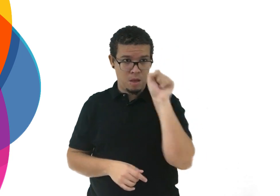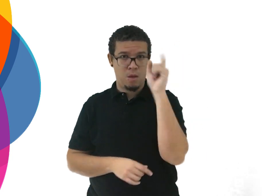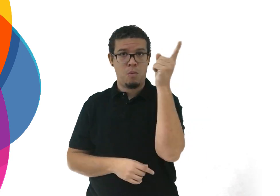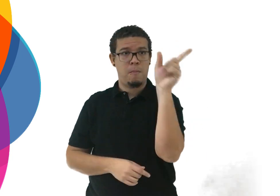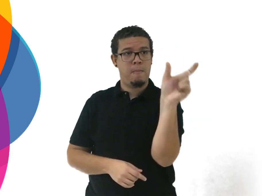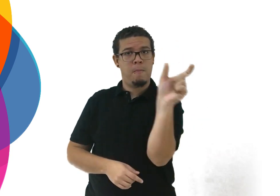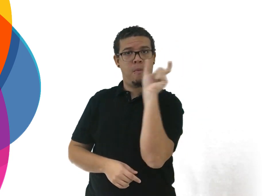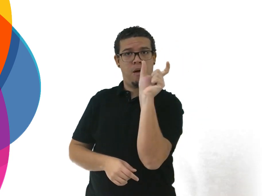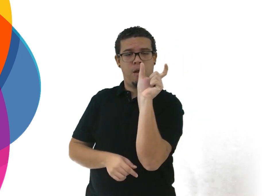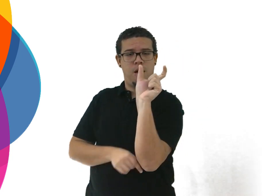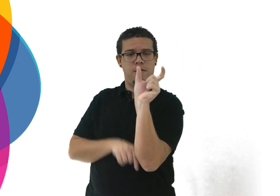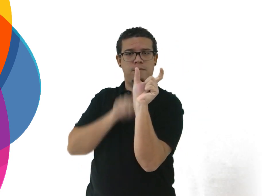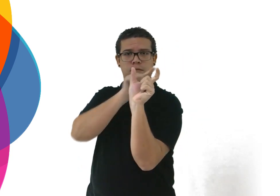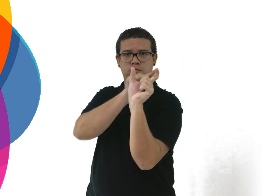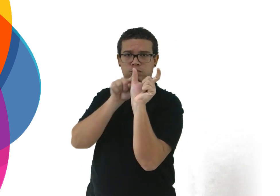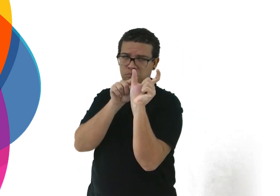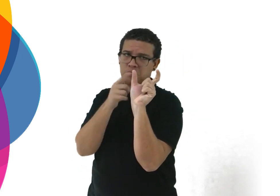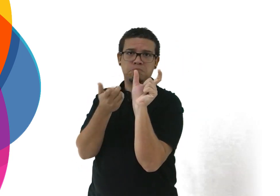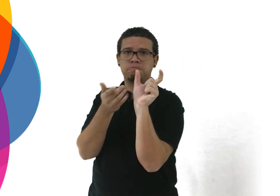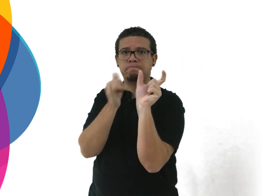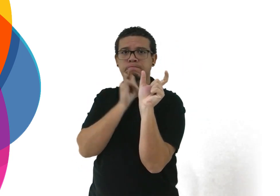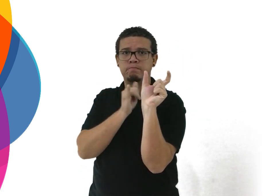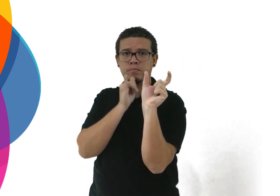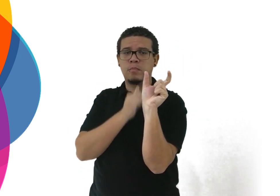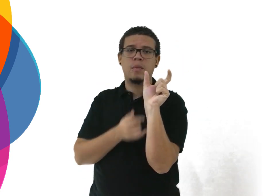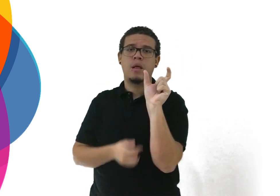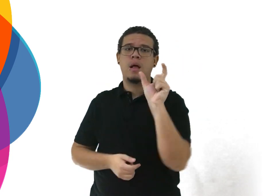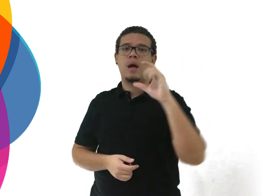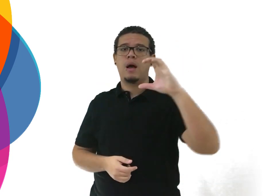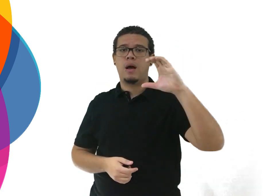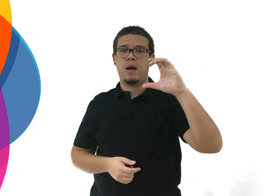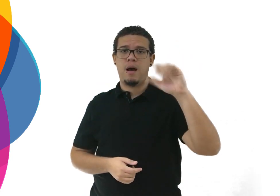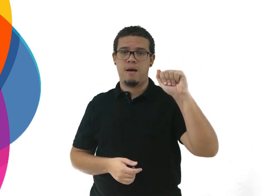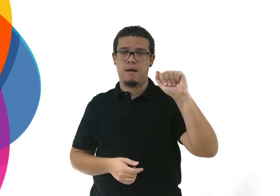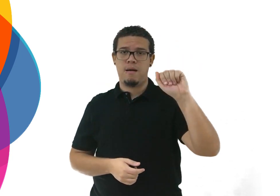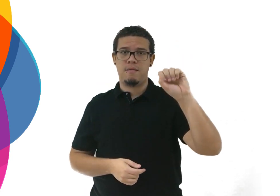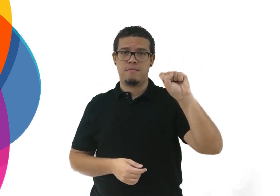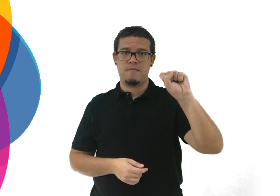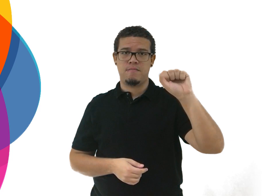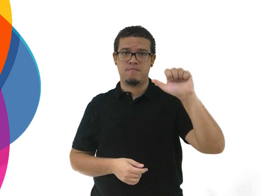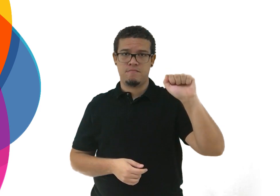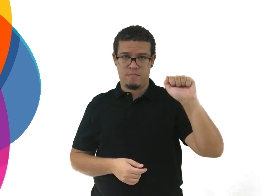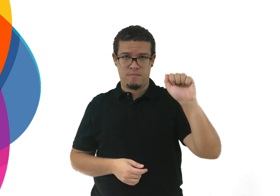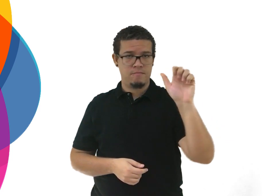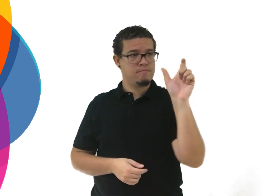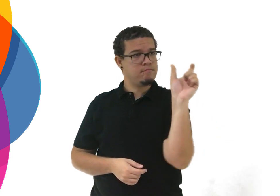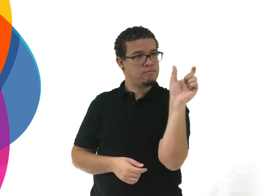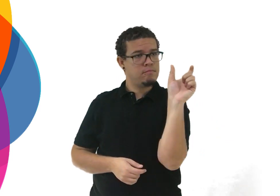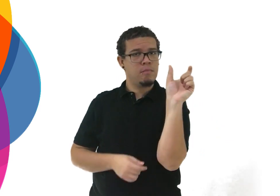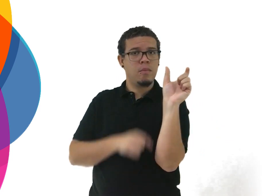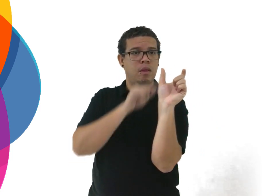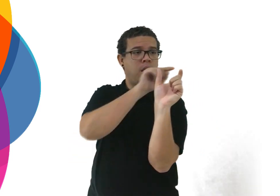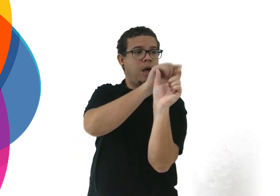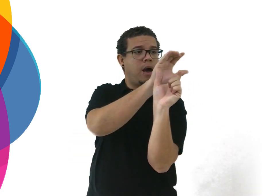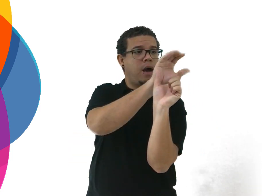Portanto, o estudo do som. Por exemplo, se eu pegar uma palavra qualquer, a palavra